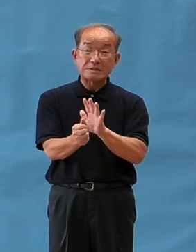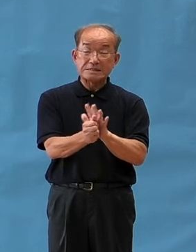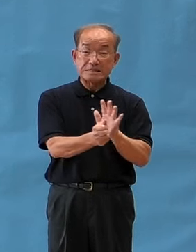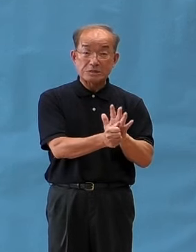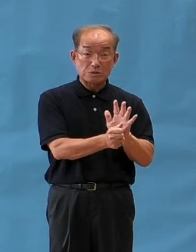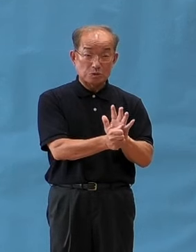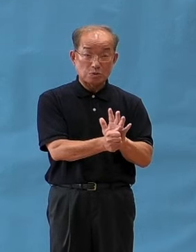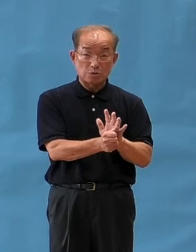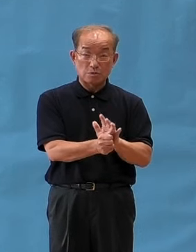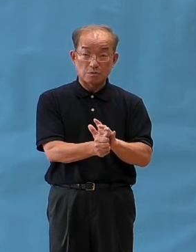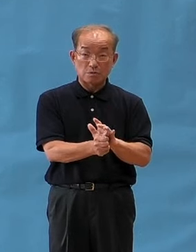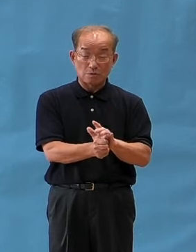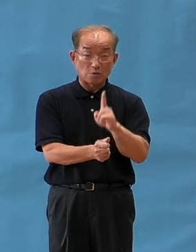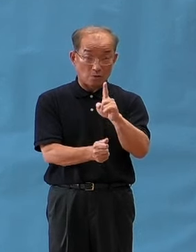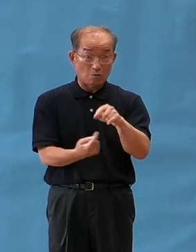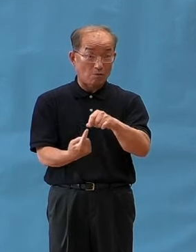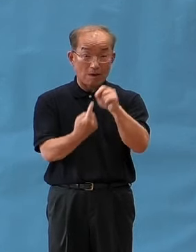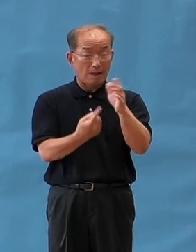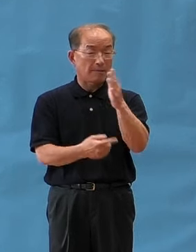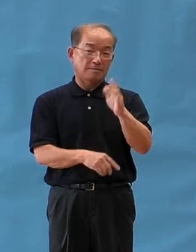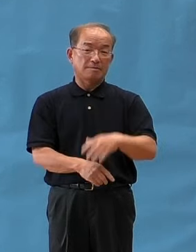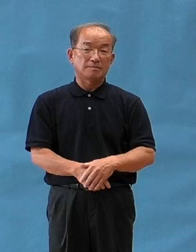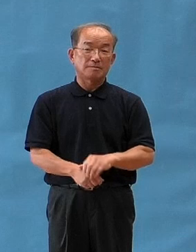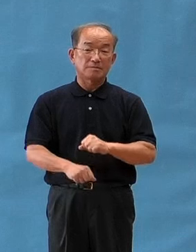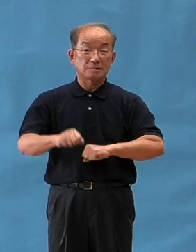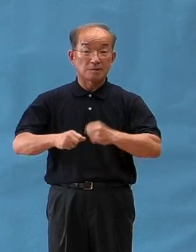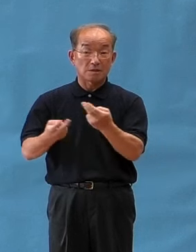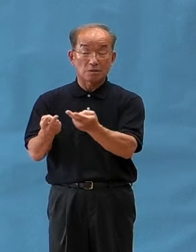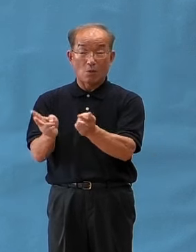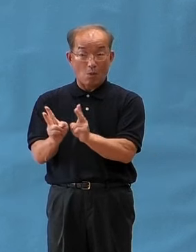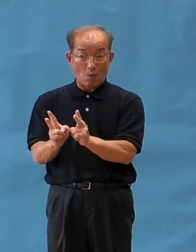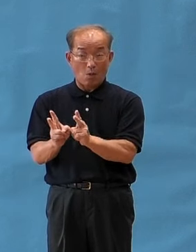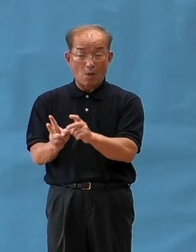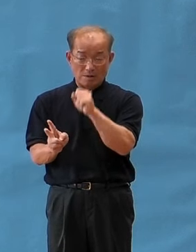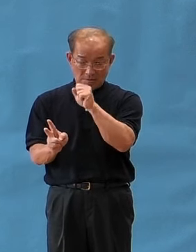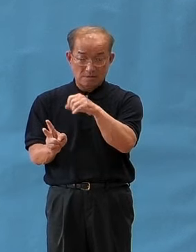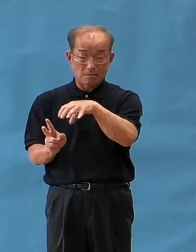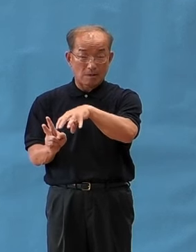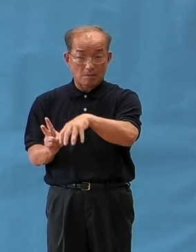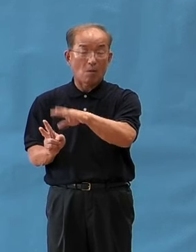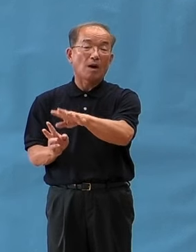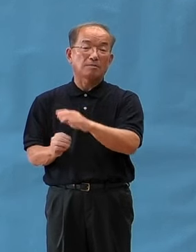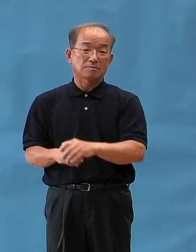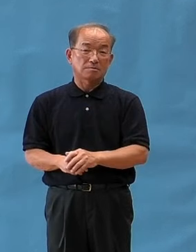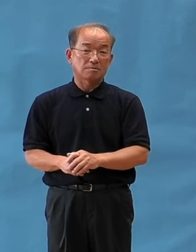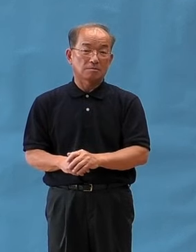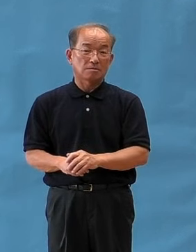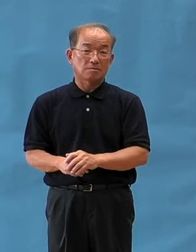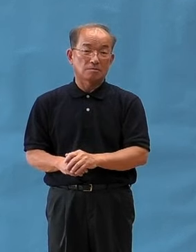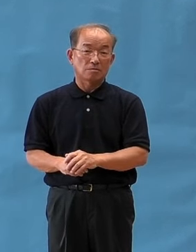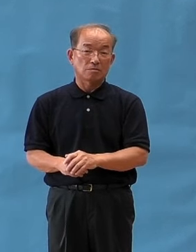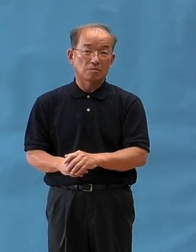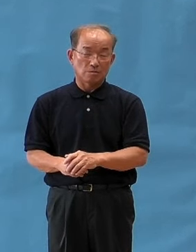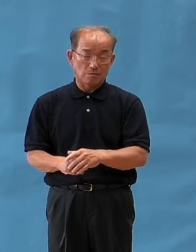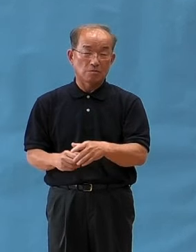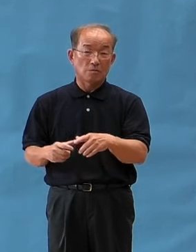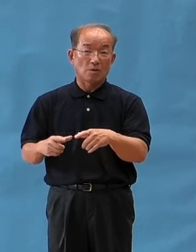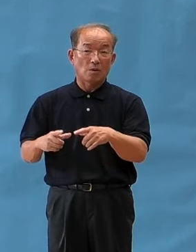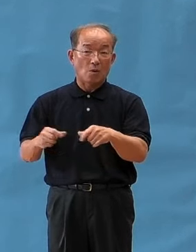つ選びませんけども、で自民党には自民党のいいところがたくさんあって、でそれを発揮してもらうと、国政で発揮してもら